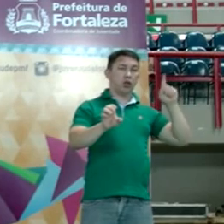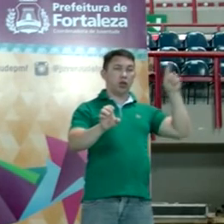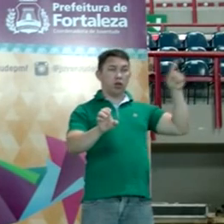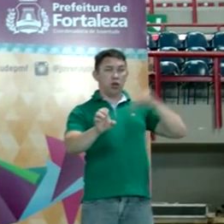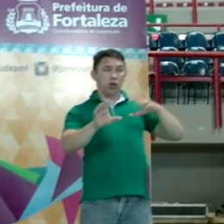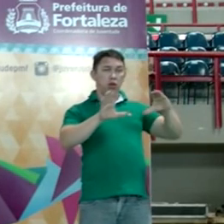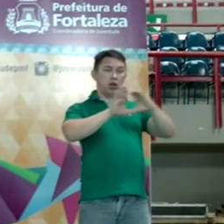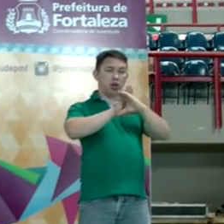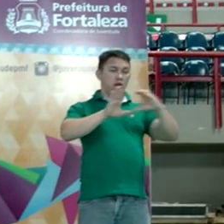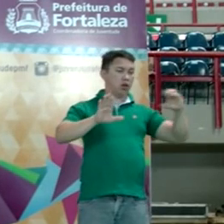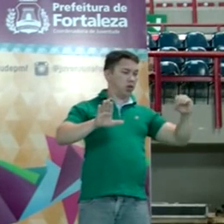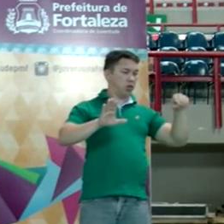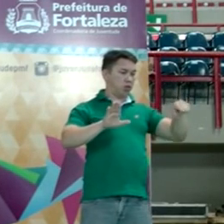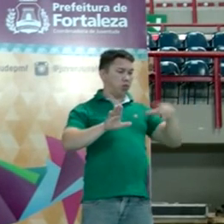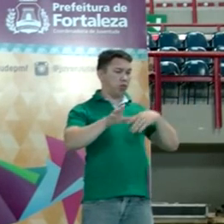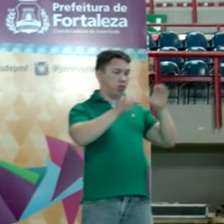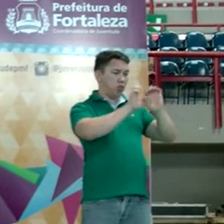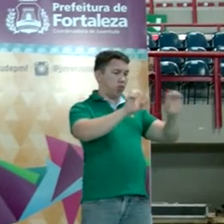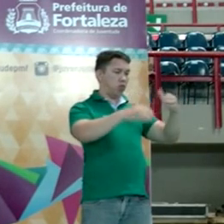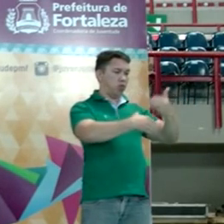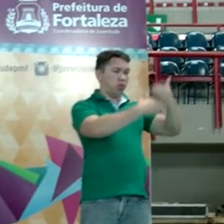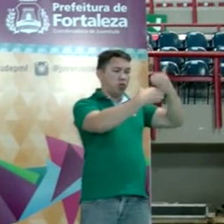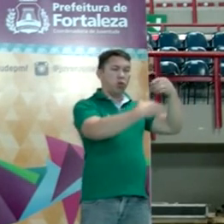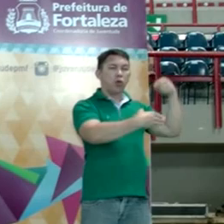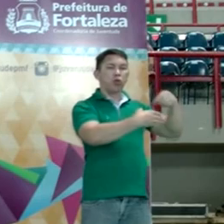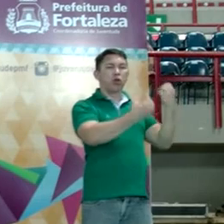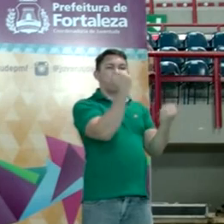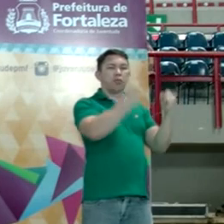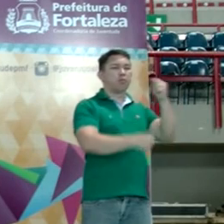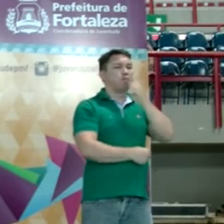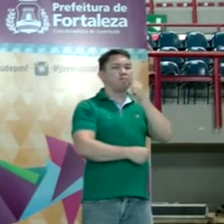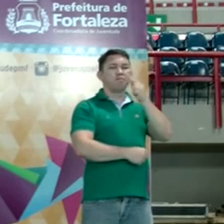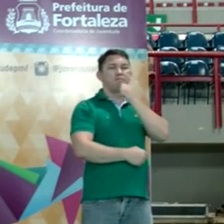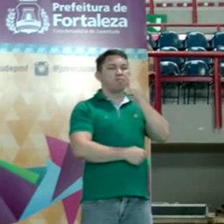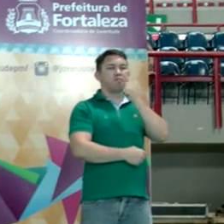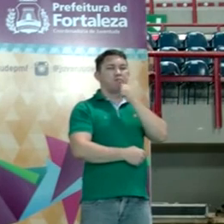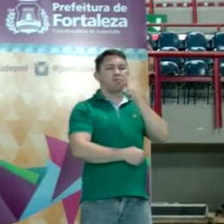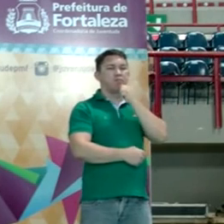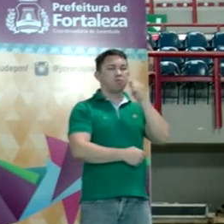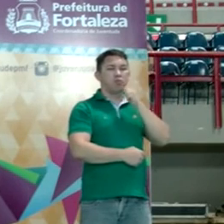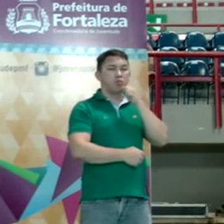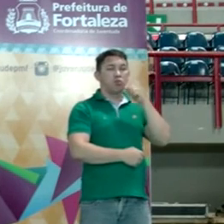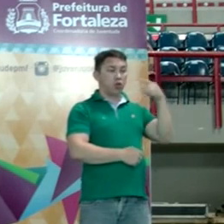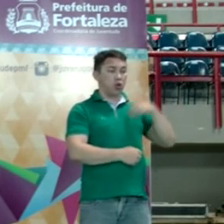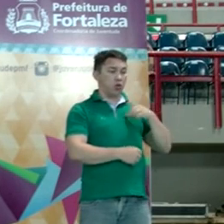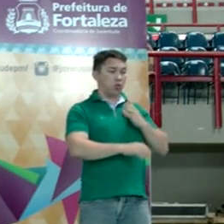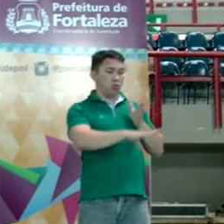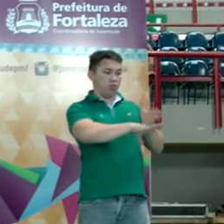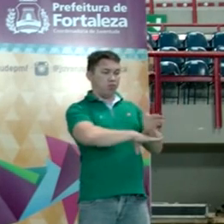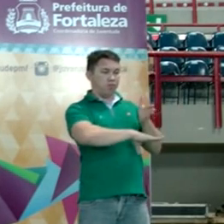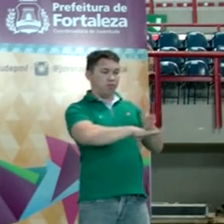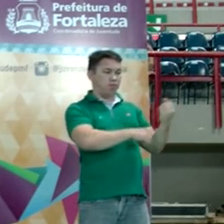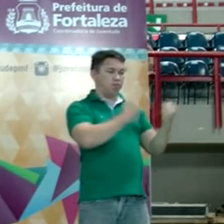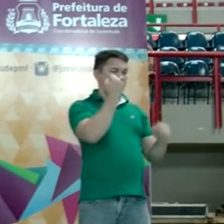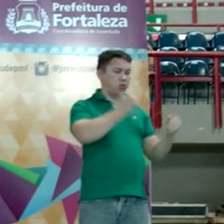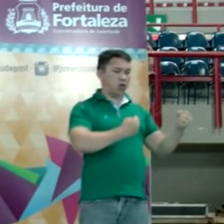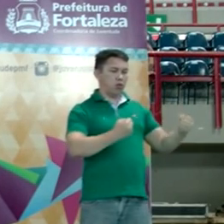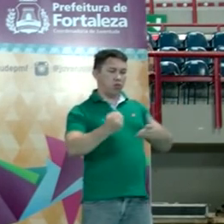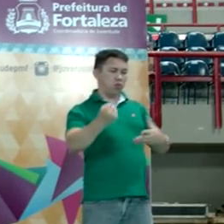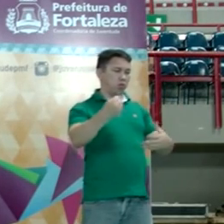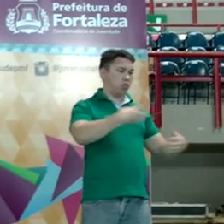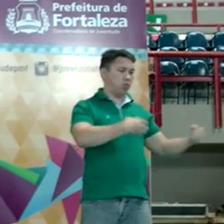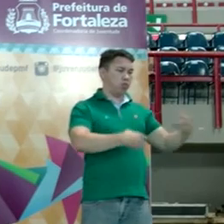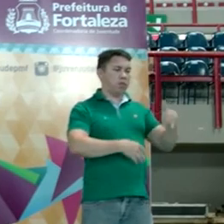lá no Centro-Oeste não tinha infraestrutura de indústria, certo? Nenhuma infraestrutura industrial. As indústrias estão chegando agora, eles estão tendo que fazer tudo